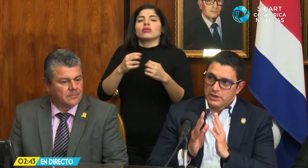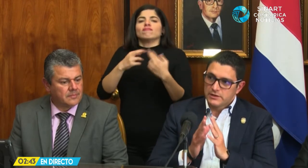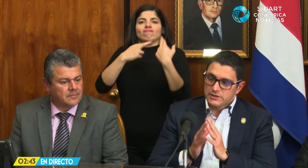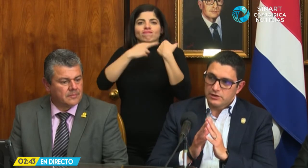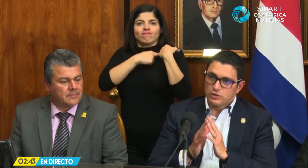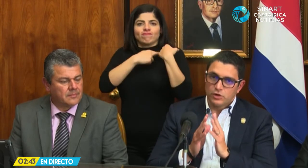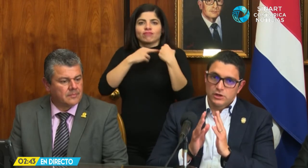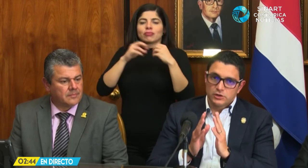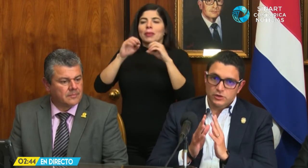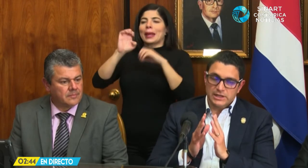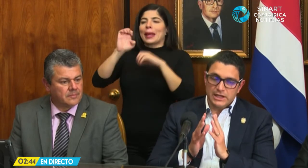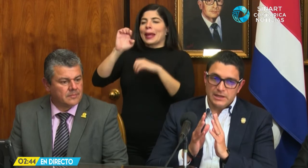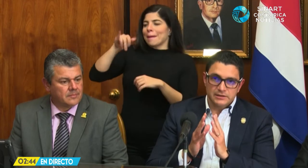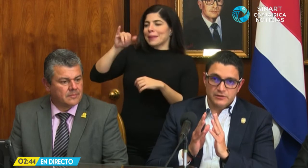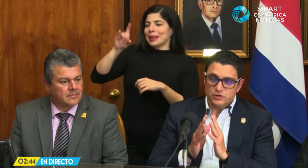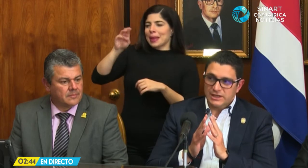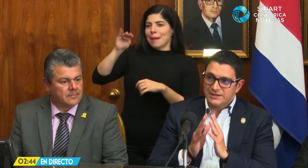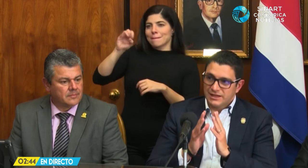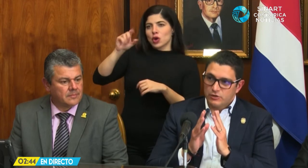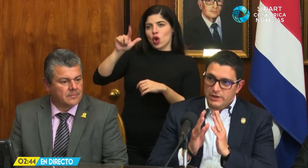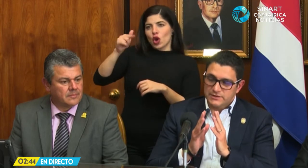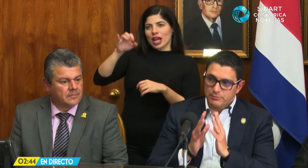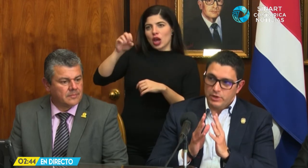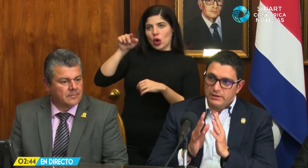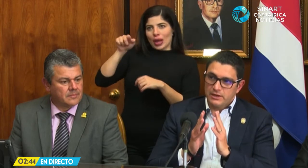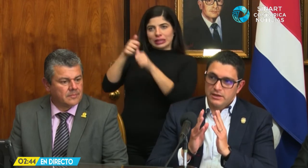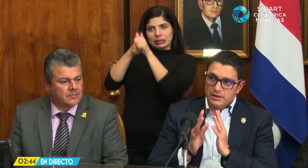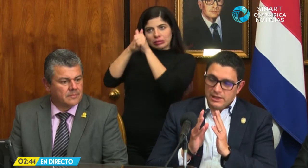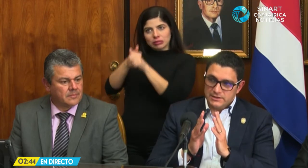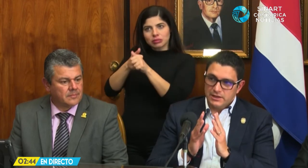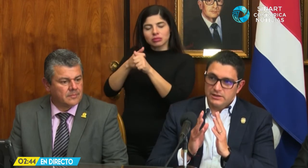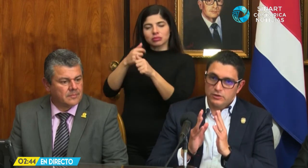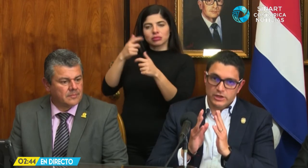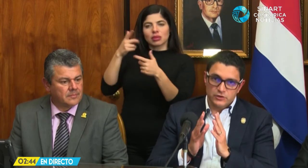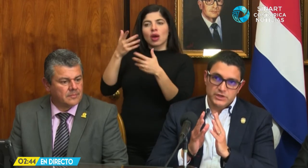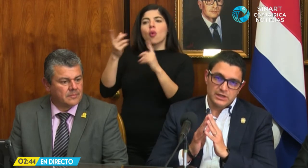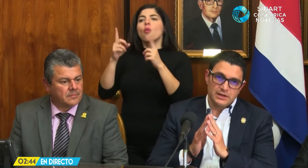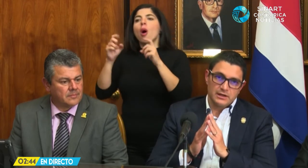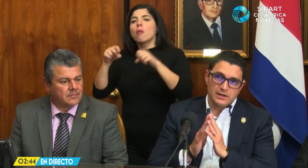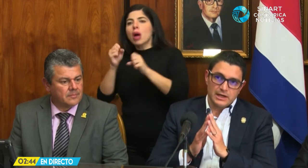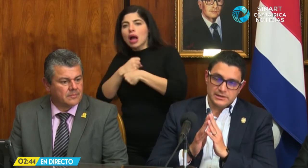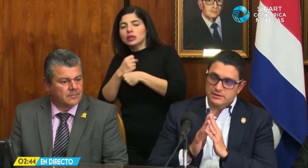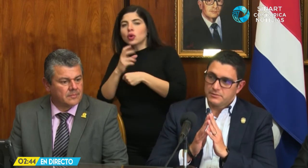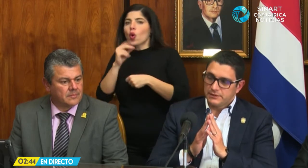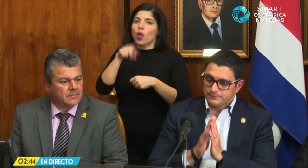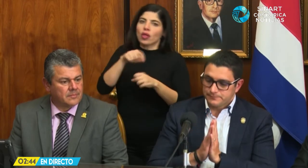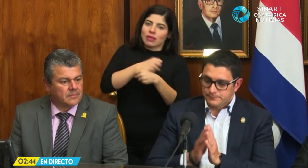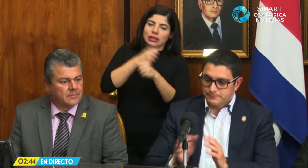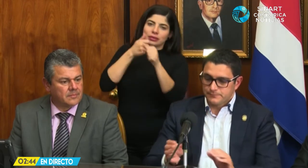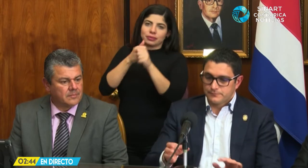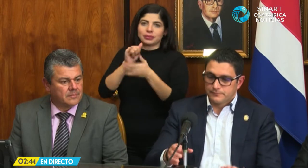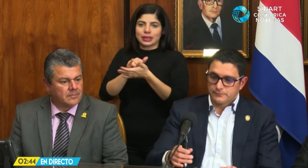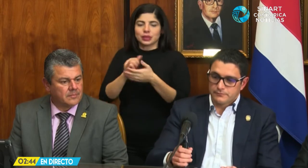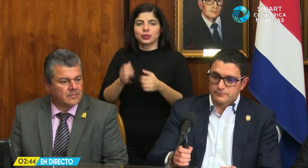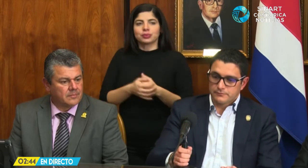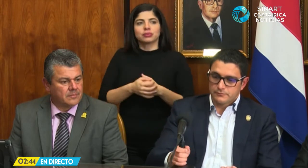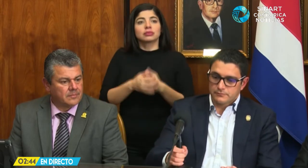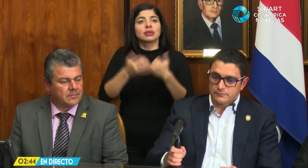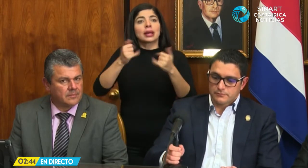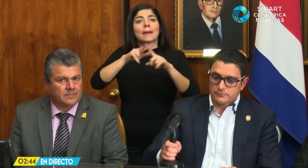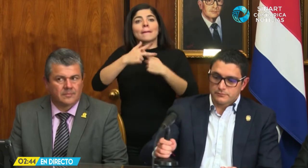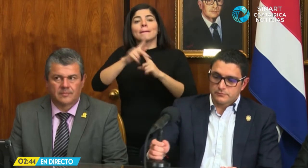epidemiológicos, siendo totalmente racionales en lo que se puede hacer y en lo que no se debe hacer también.